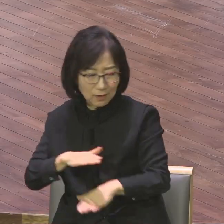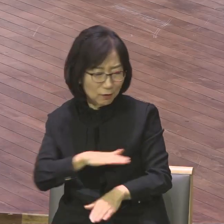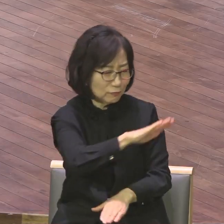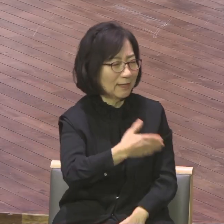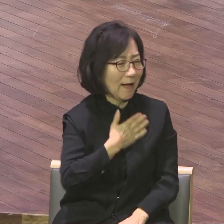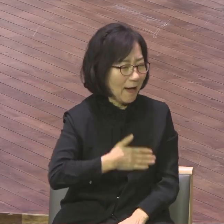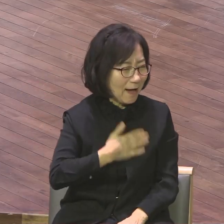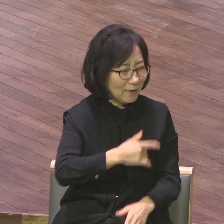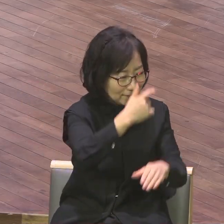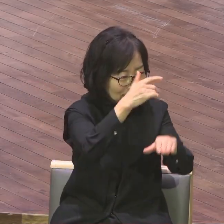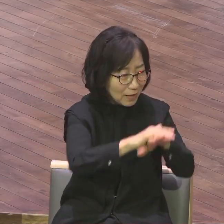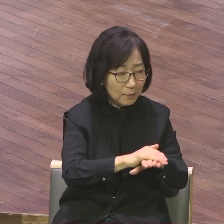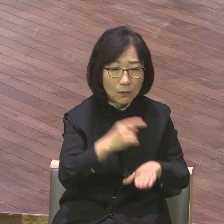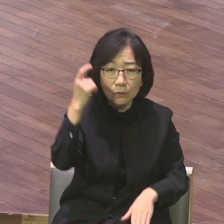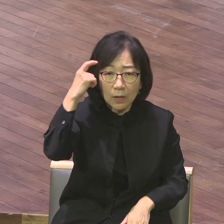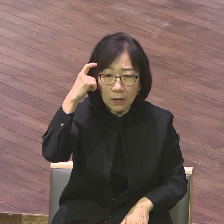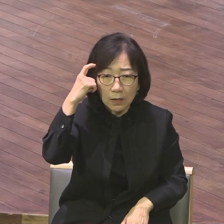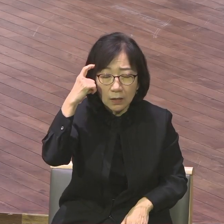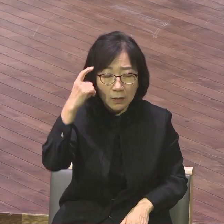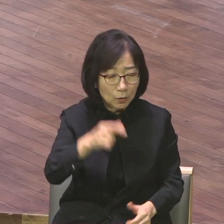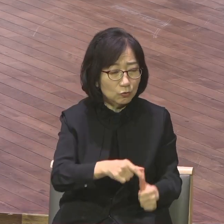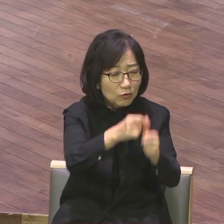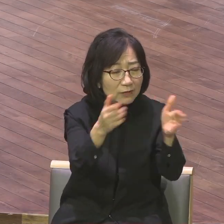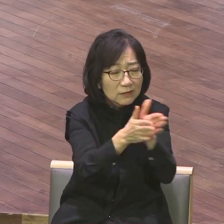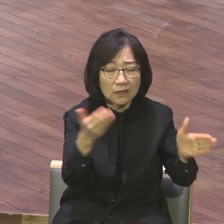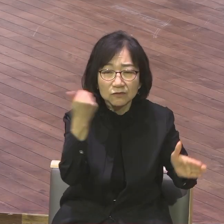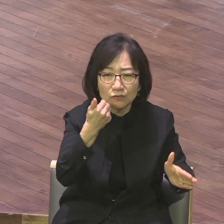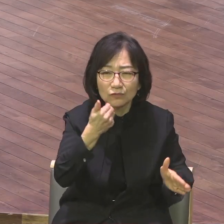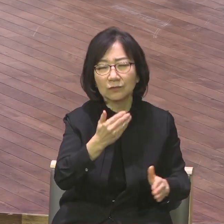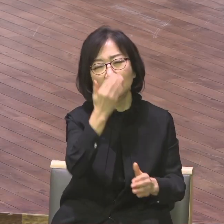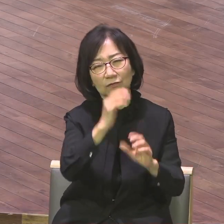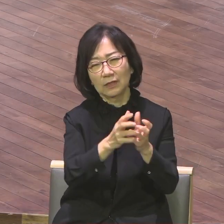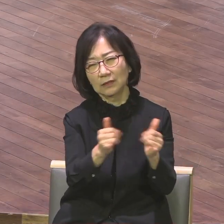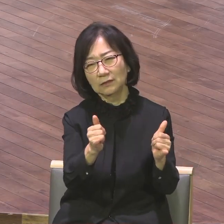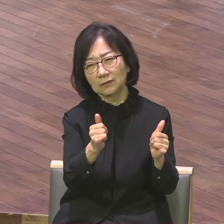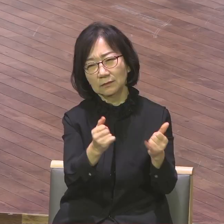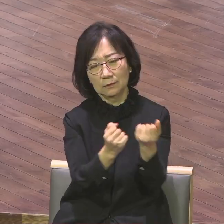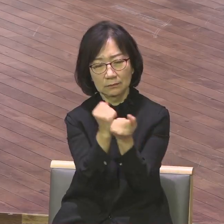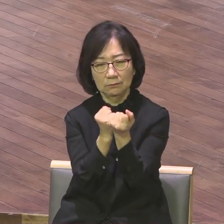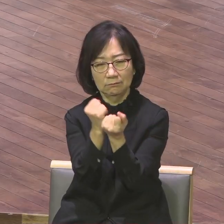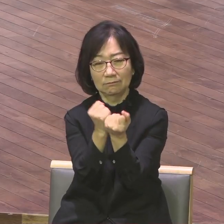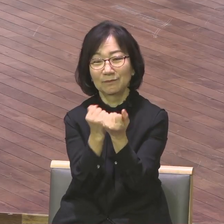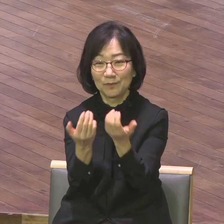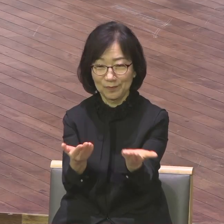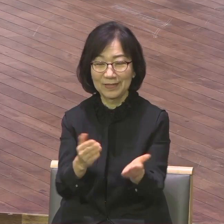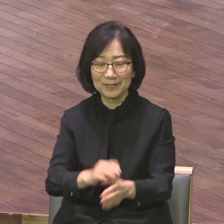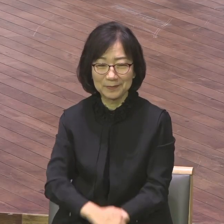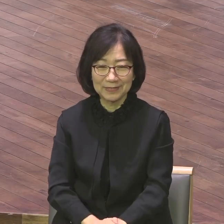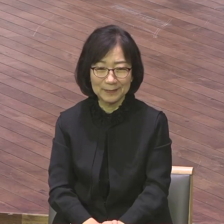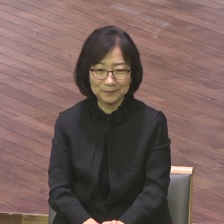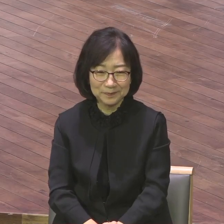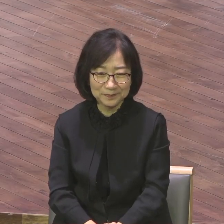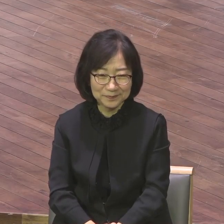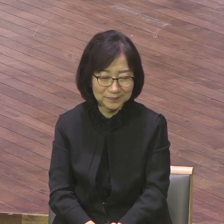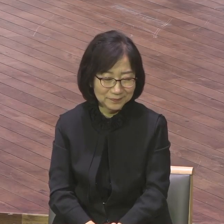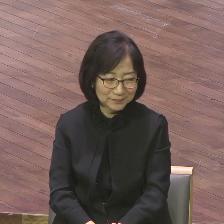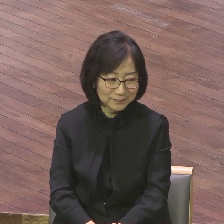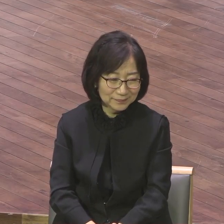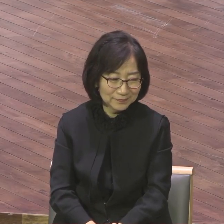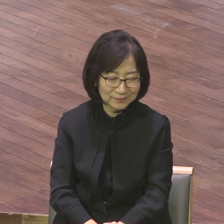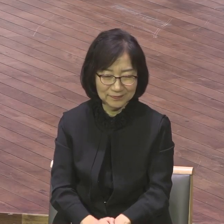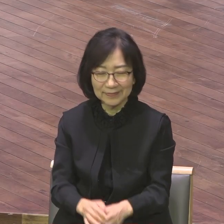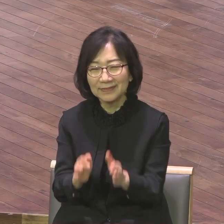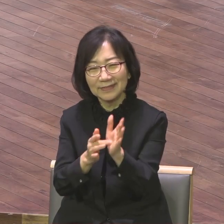구원이 유대인에게서 남이라. 자, 이 무슨 뜻이냐면은 이제 더